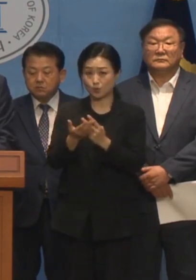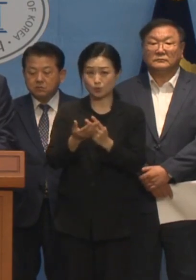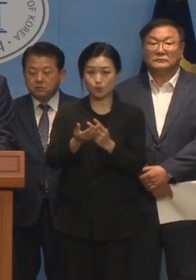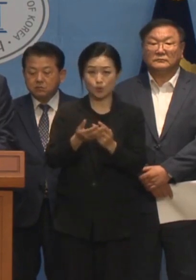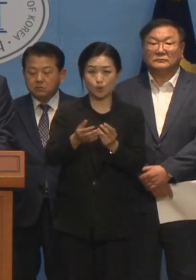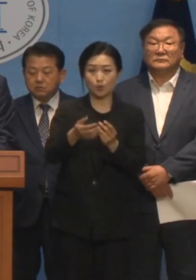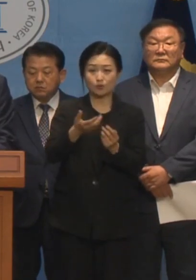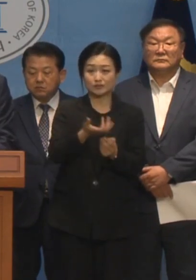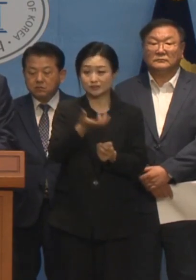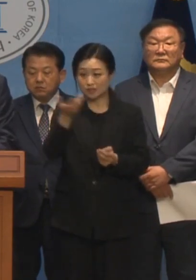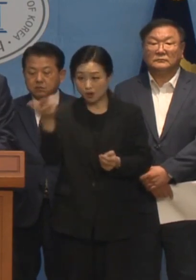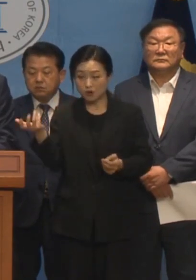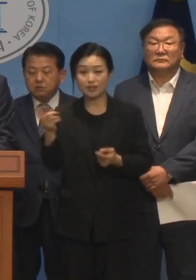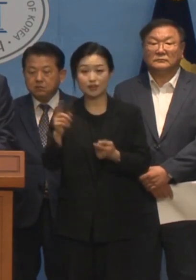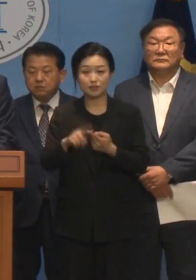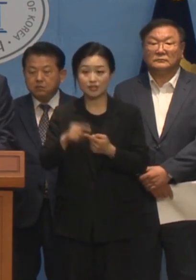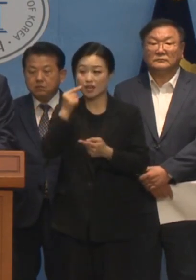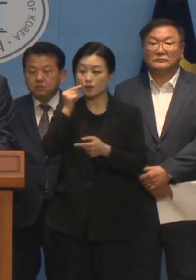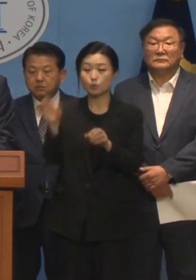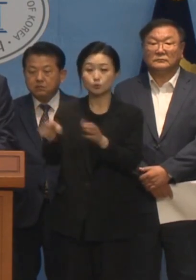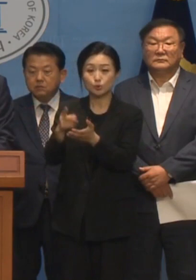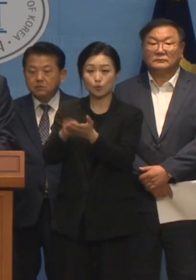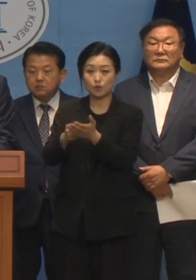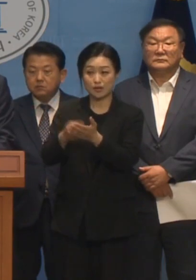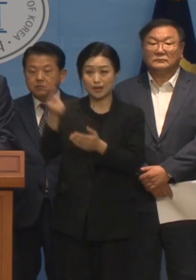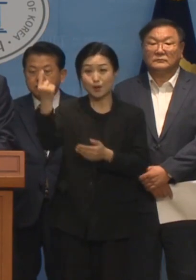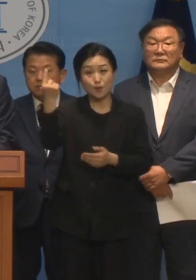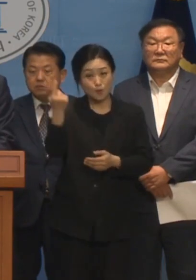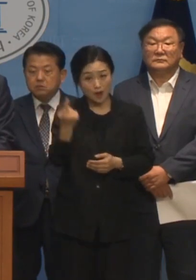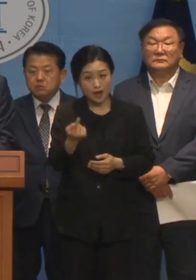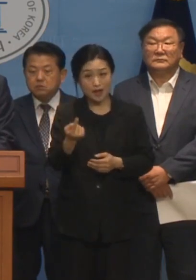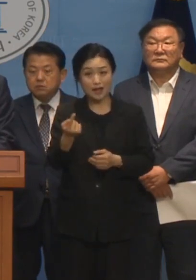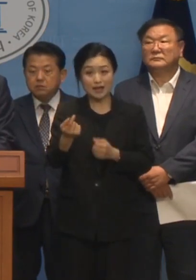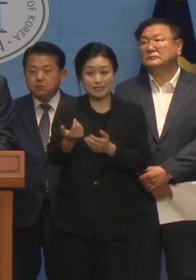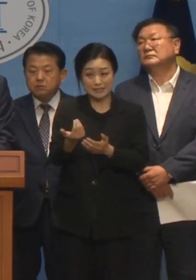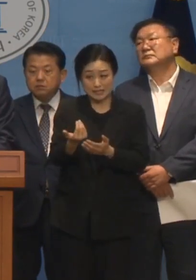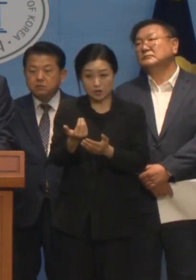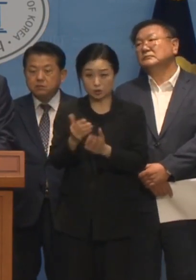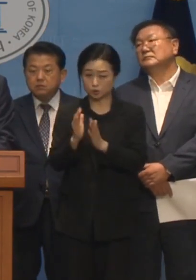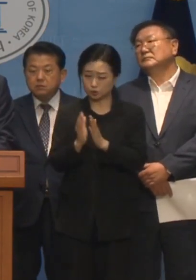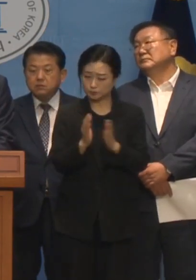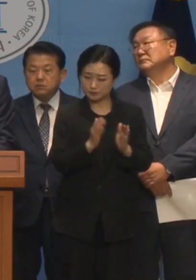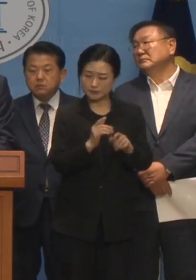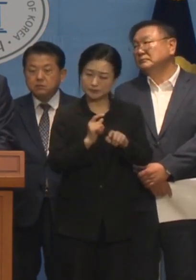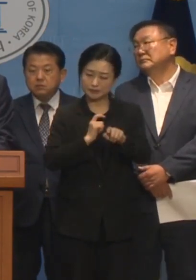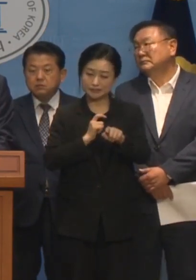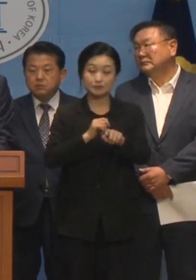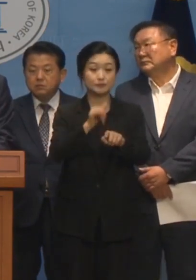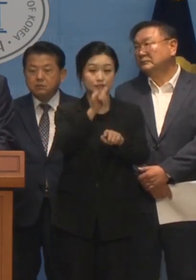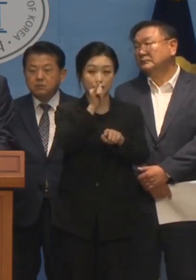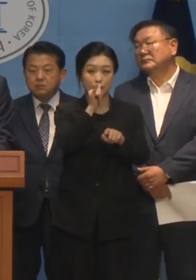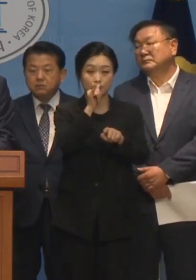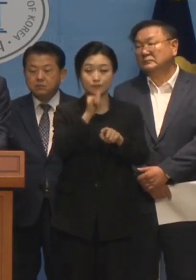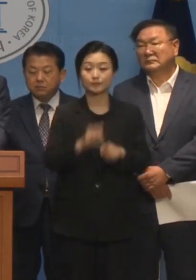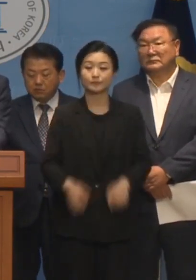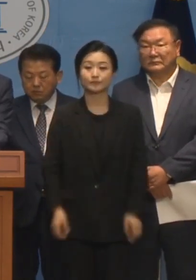철거된 것에 대해서 기시다 총리의 방안에 대한 사전적인 작업이 아니었냐라는 강한 의심을 하고 있습니다.